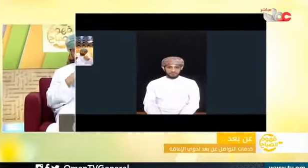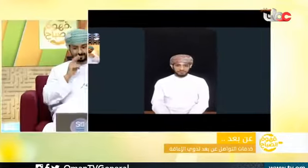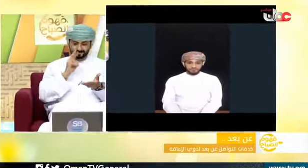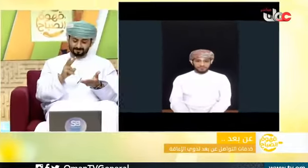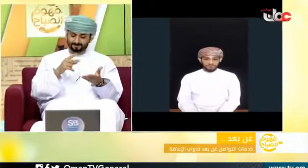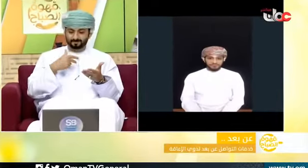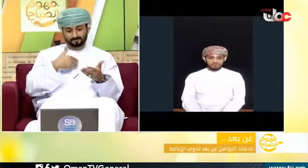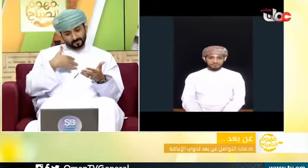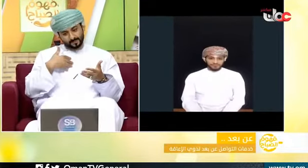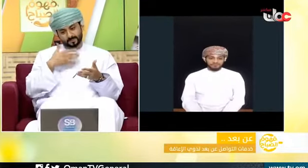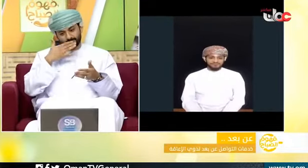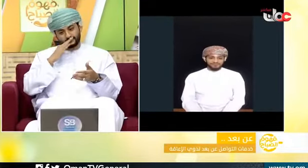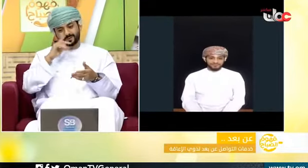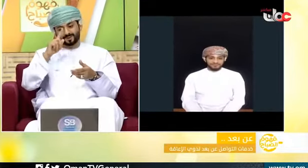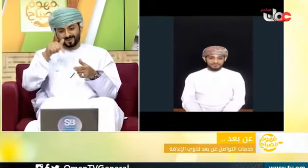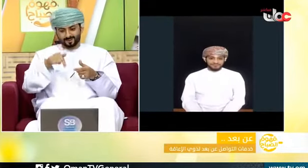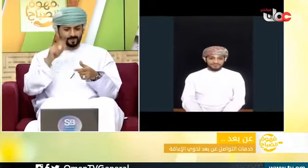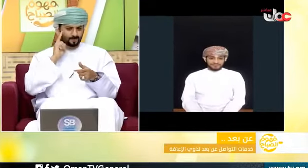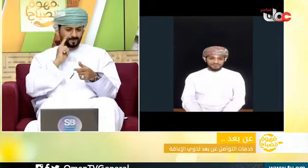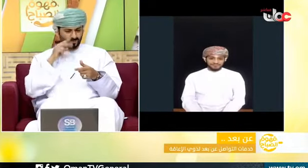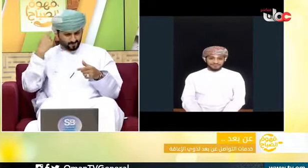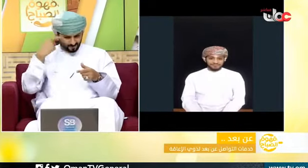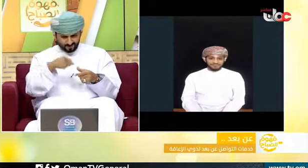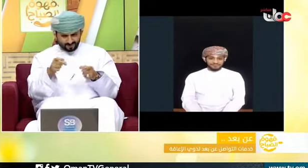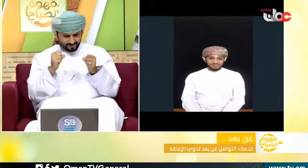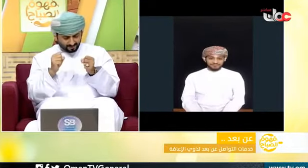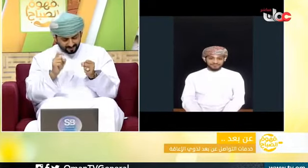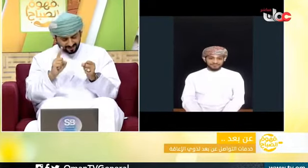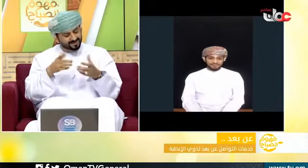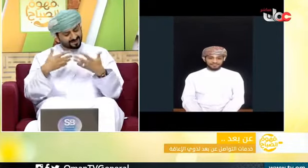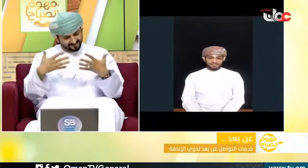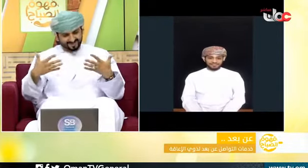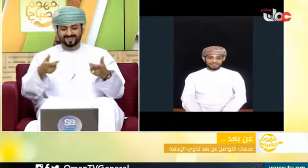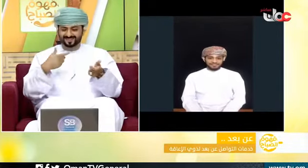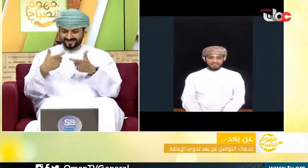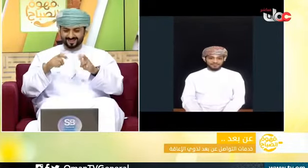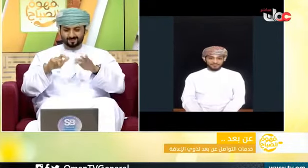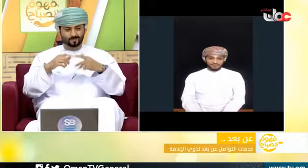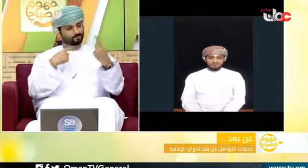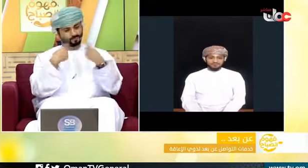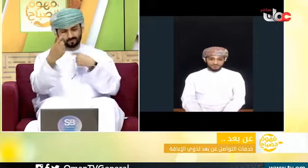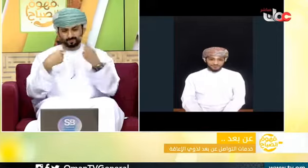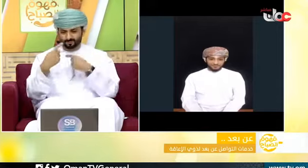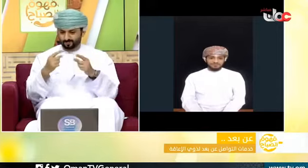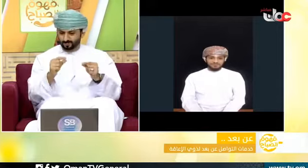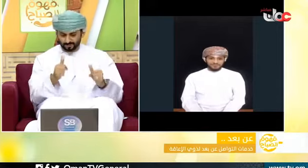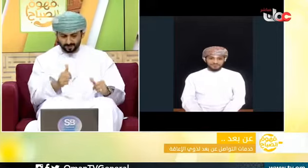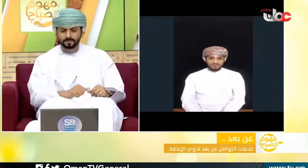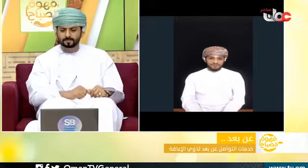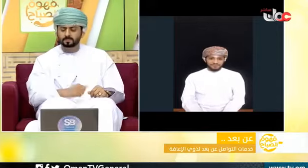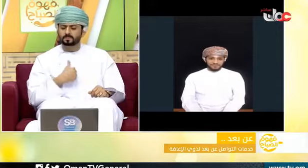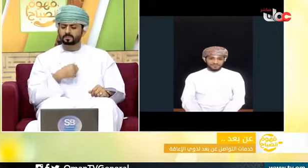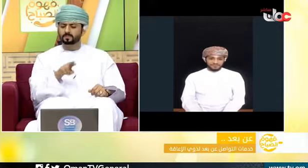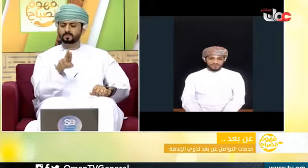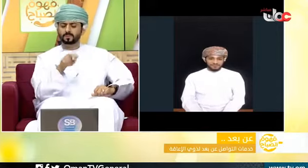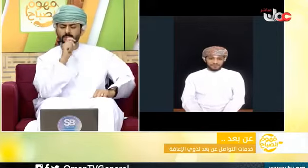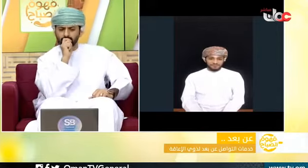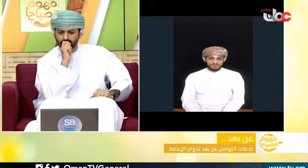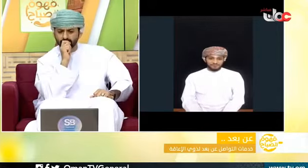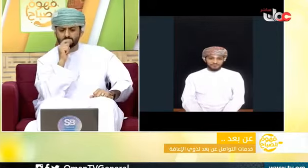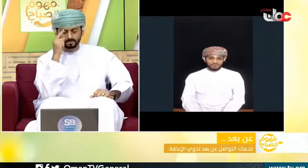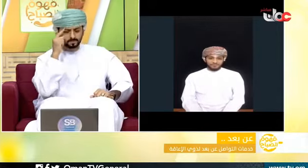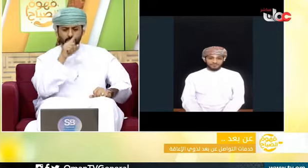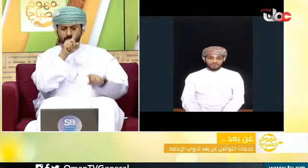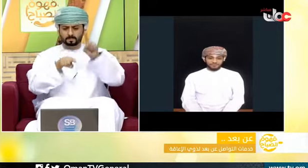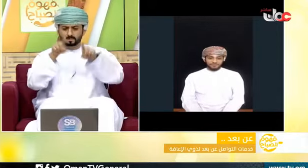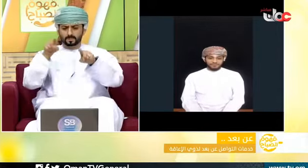ممتاز جدا، أنا سعيد جدا كذلك أنكم أنتم مواصلين دراستكم، هنا تكون فيها صعوبة من خلال التقنية اللي تتواصلوا فيها.